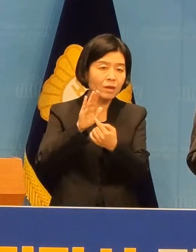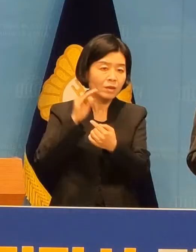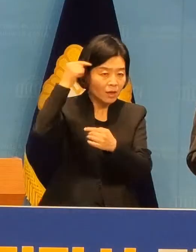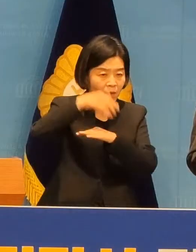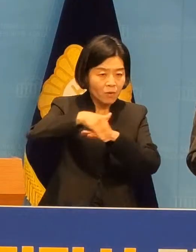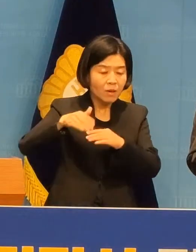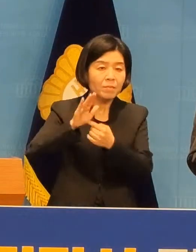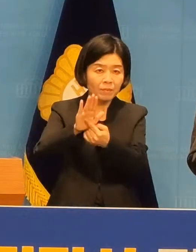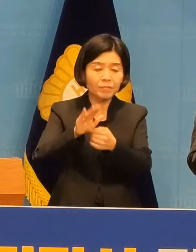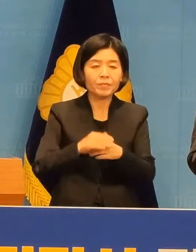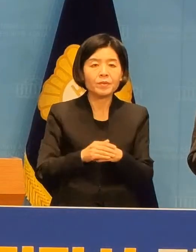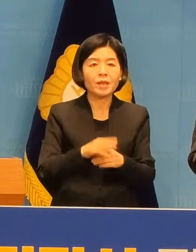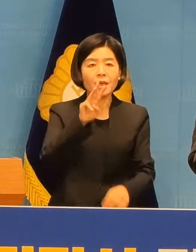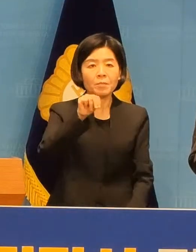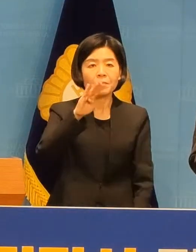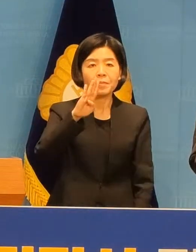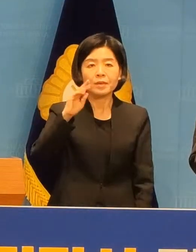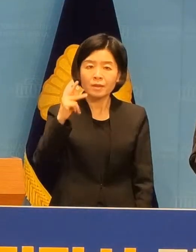MBK 홈플러스,